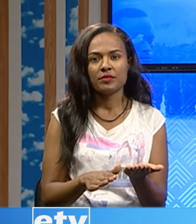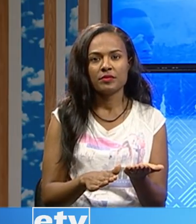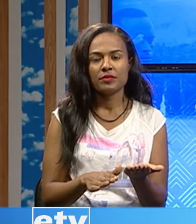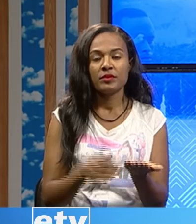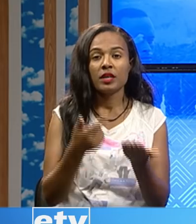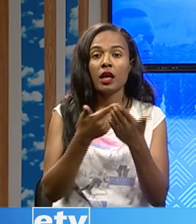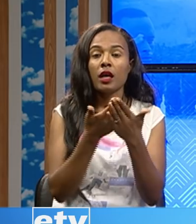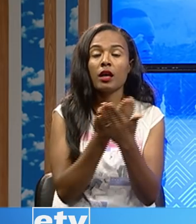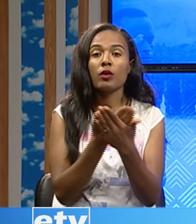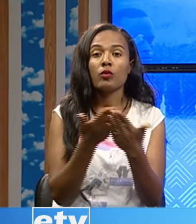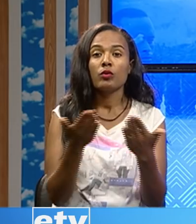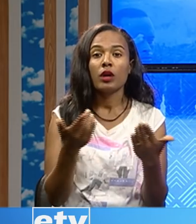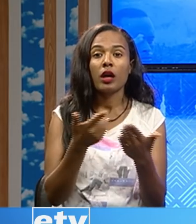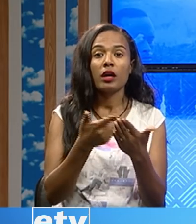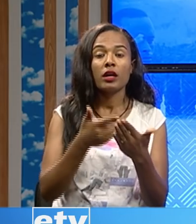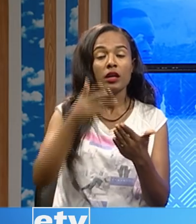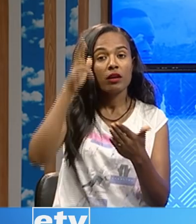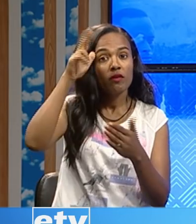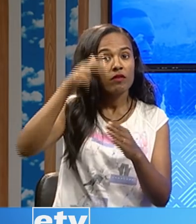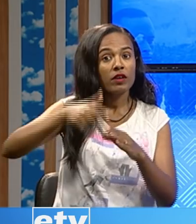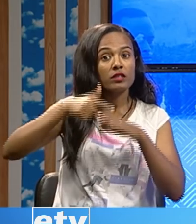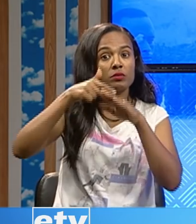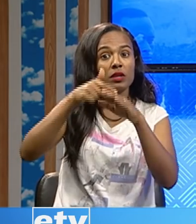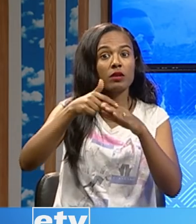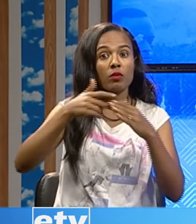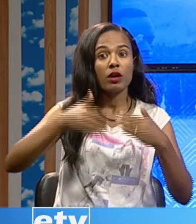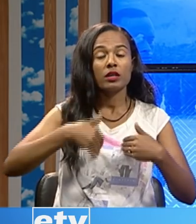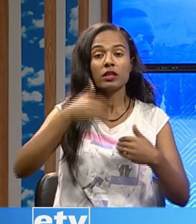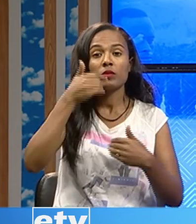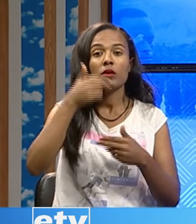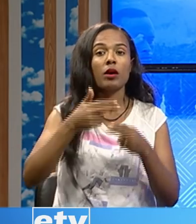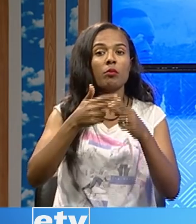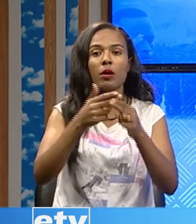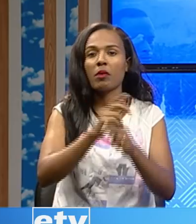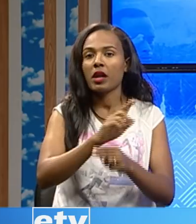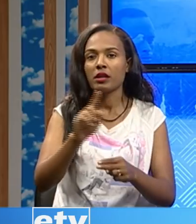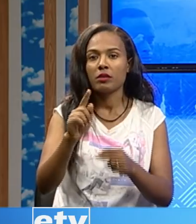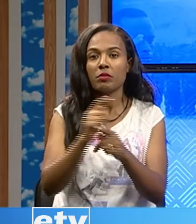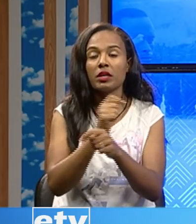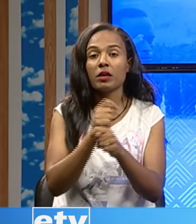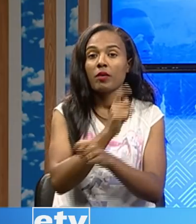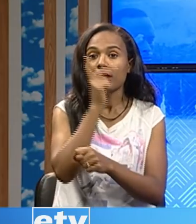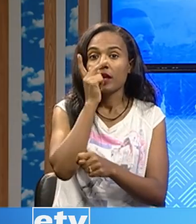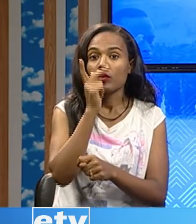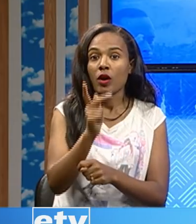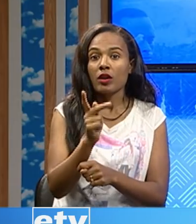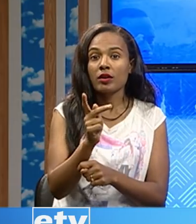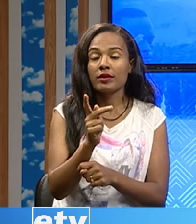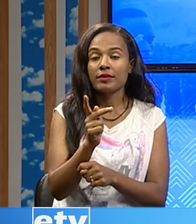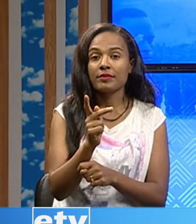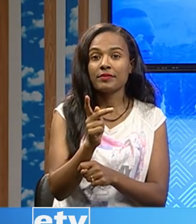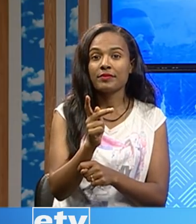ይሄ ጉዳይ ይሄ ፈረስ ሚጋልበው አለ ሲባል የነበረው አባባል አይደለም፣ በተግባር ታይቷል። አሁን